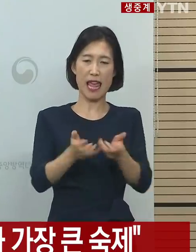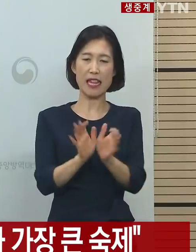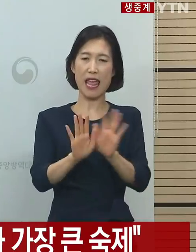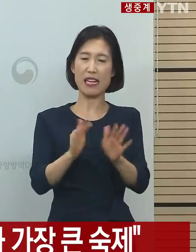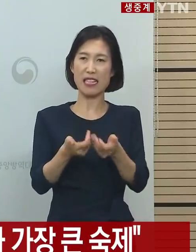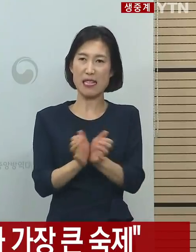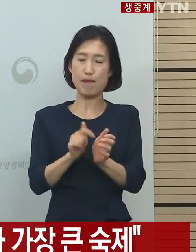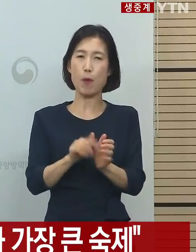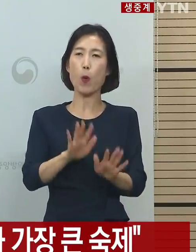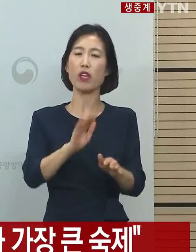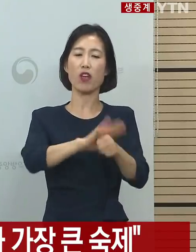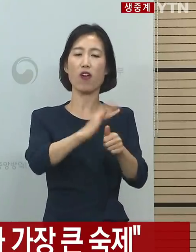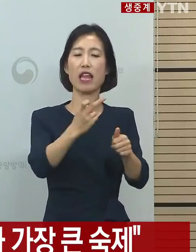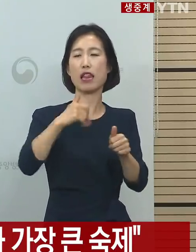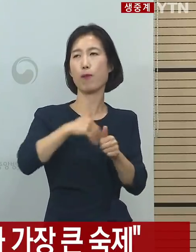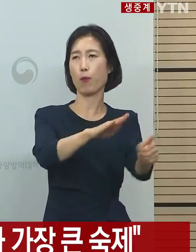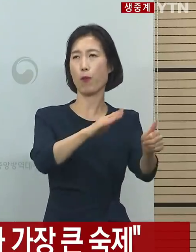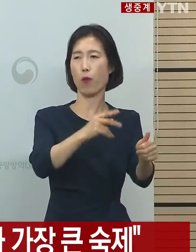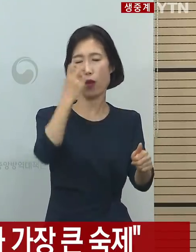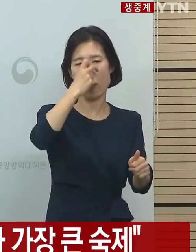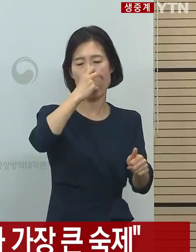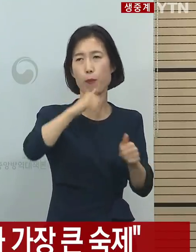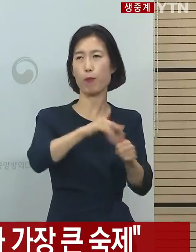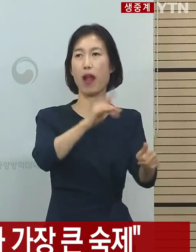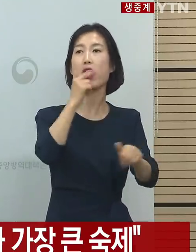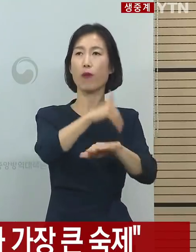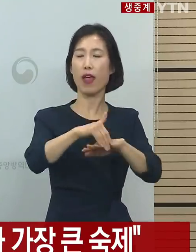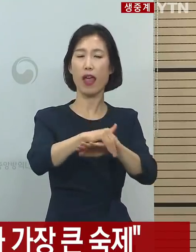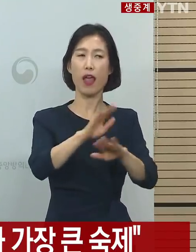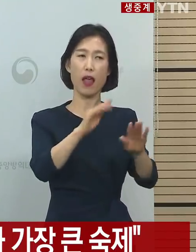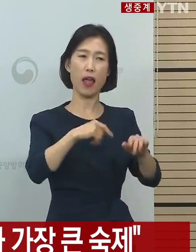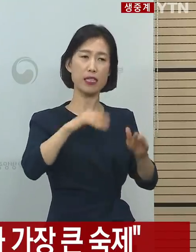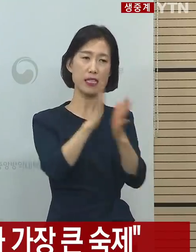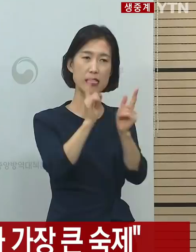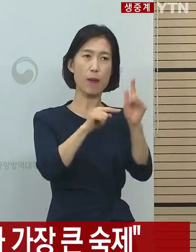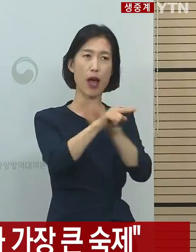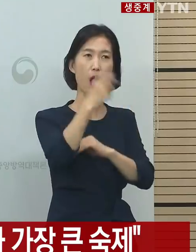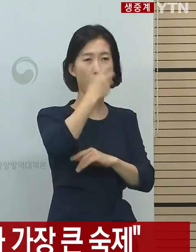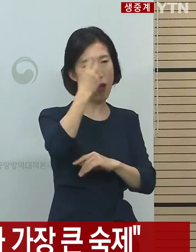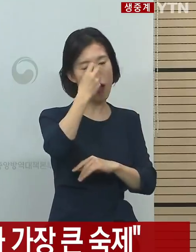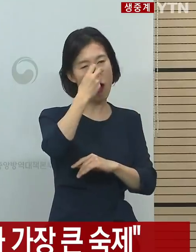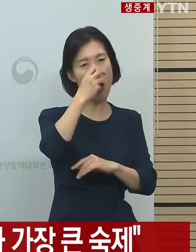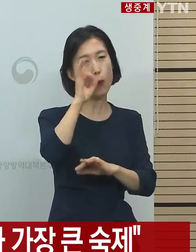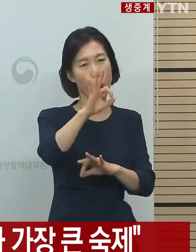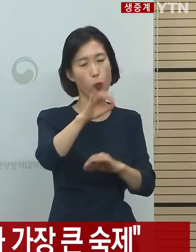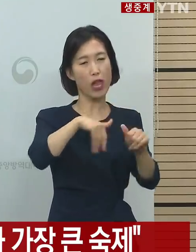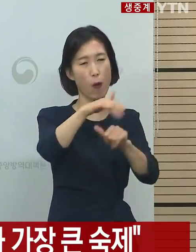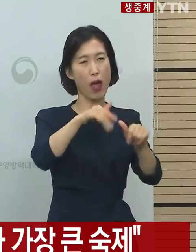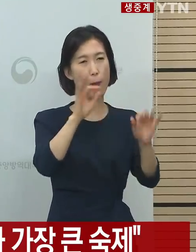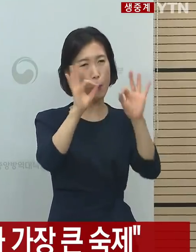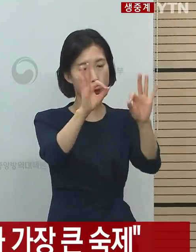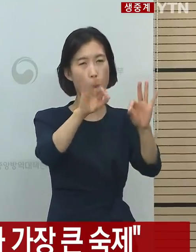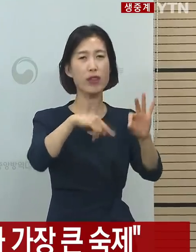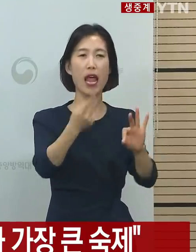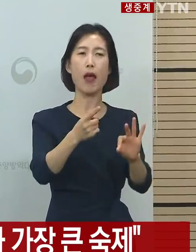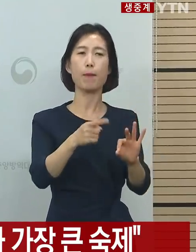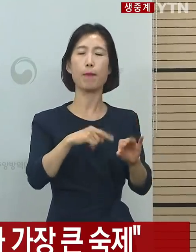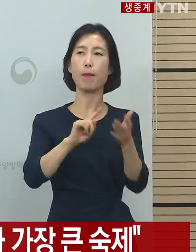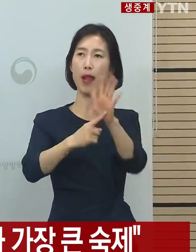부분들은 저희가 면밀히 살펴보고 적절한 조치에 대한 부분들은 좀 파악을 해서 말씀을